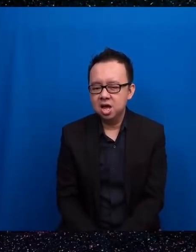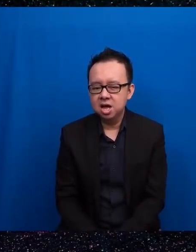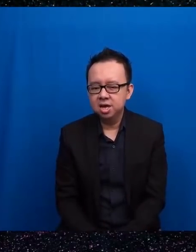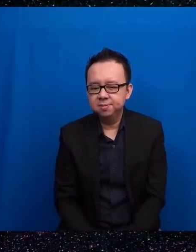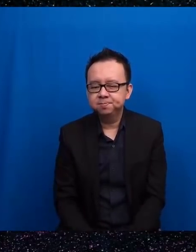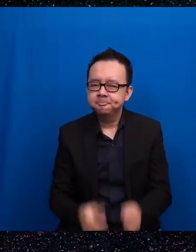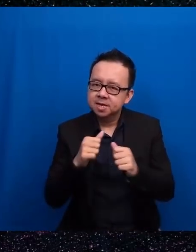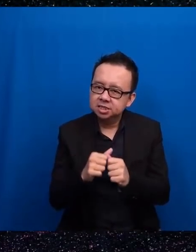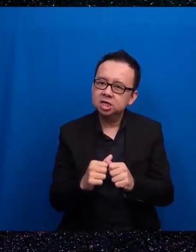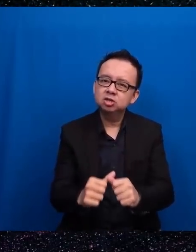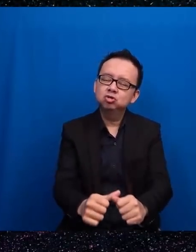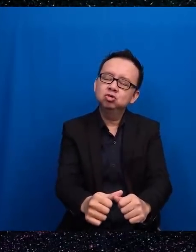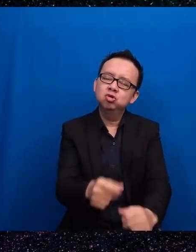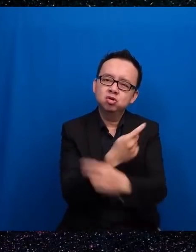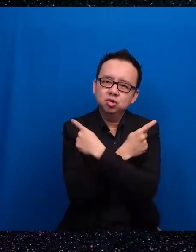sediakan